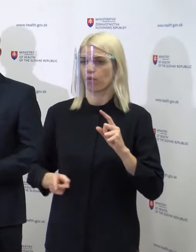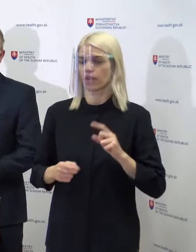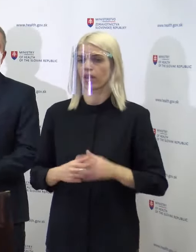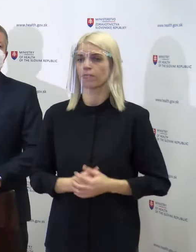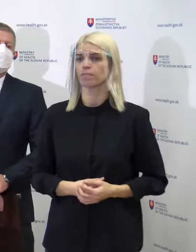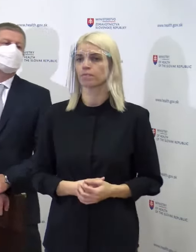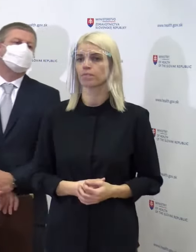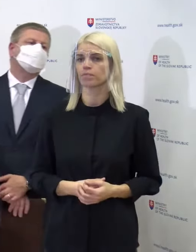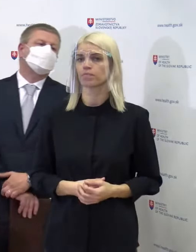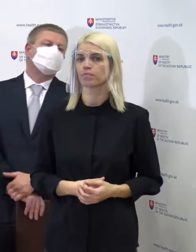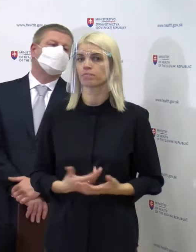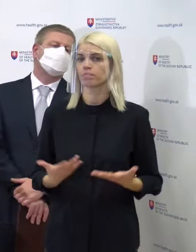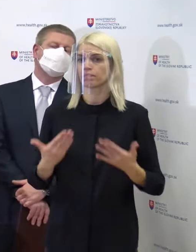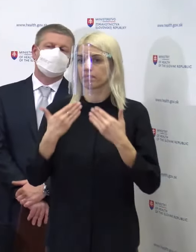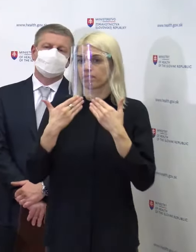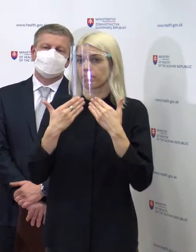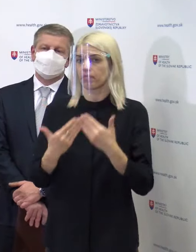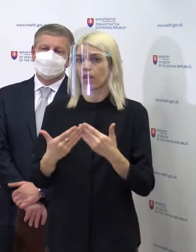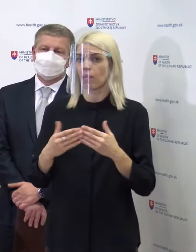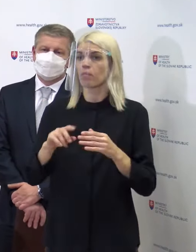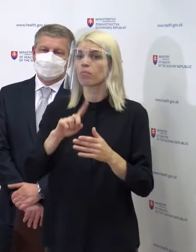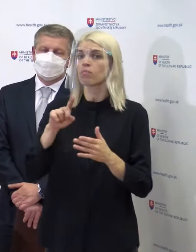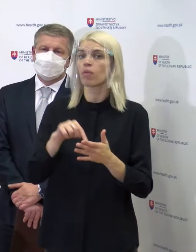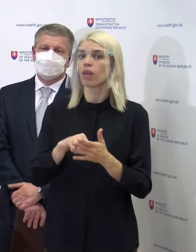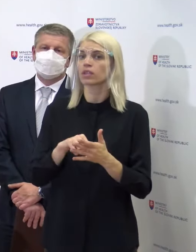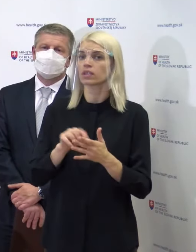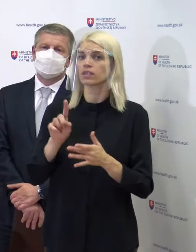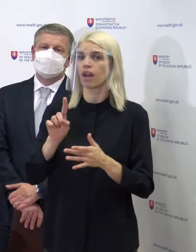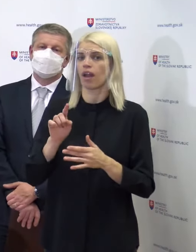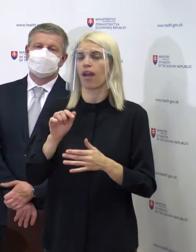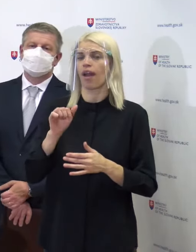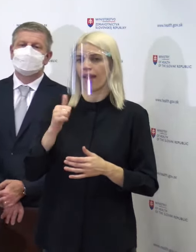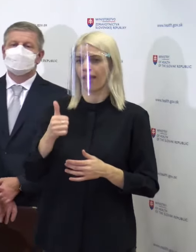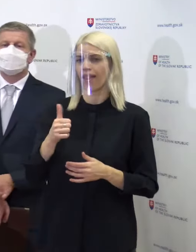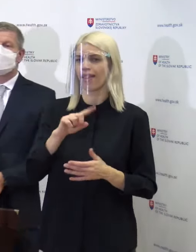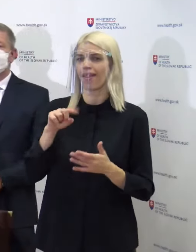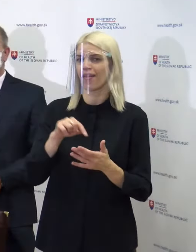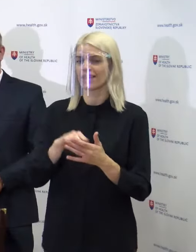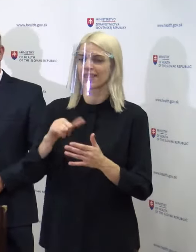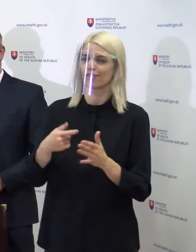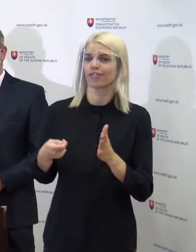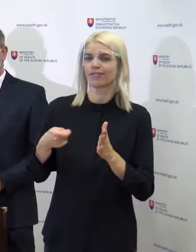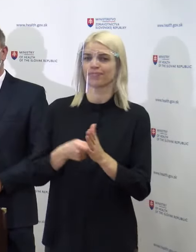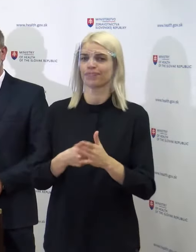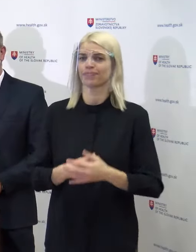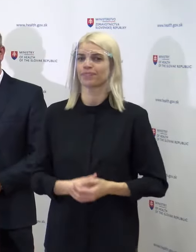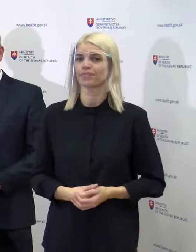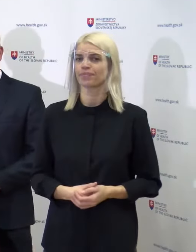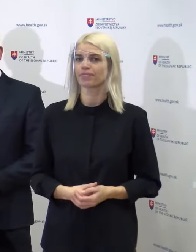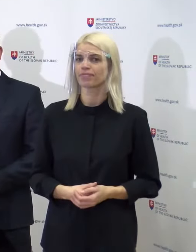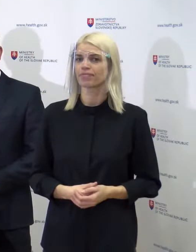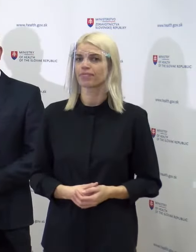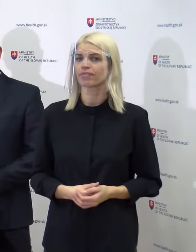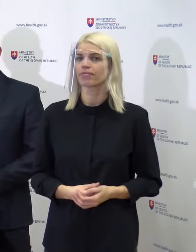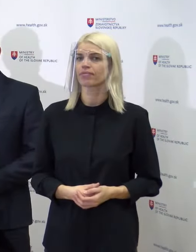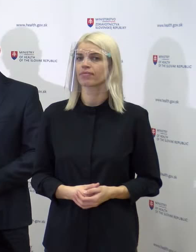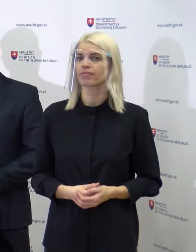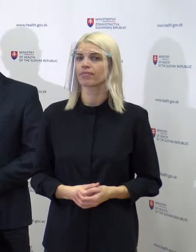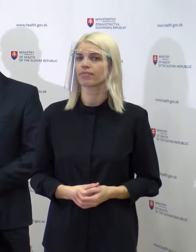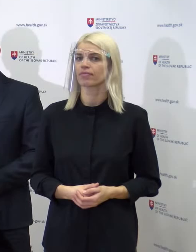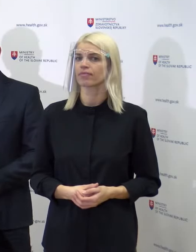Ďakujem vám pekne. A nie sú ďalšie otázky? Áno, ja som sa chcel predstavať, keď takto popýtajte, ja som úplne nerozumel vašu